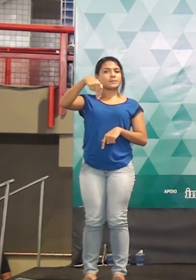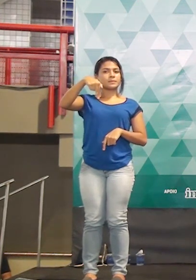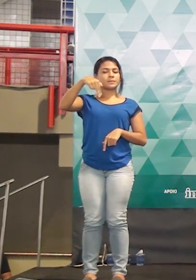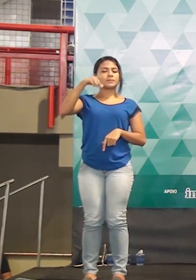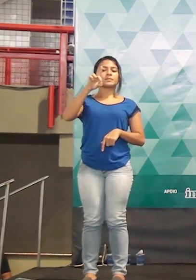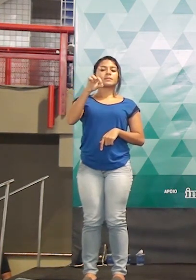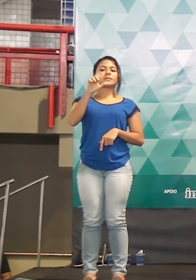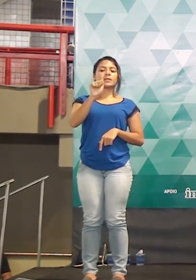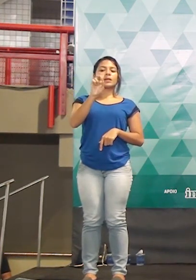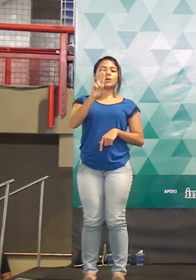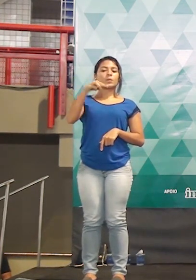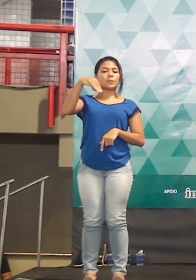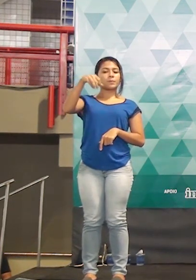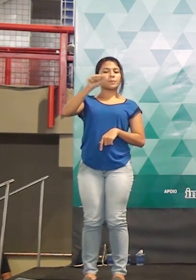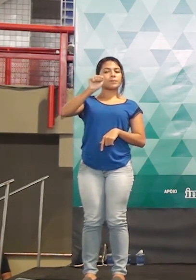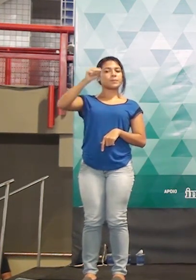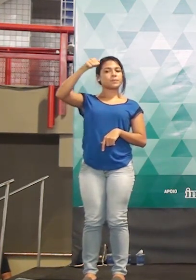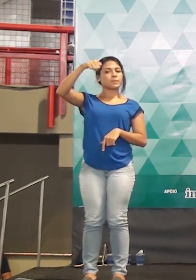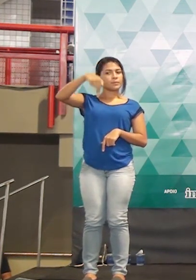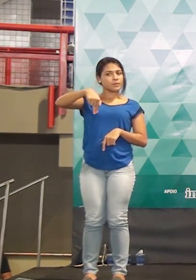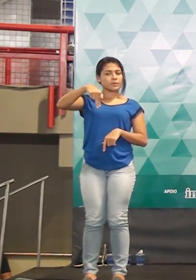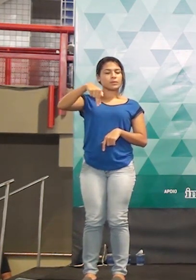B-A-U-M-A-N.